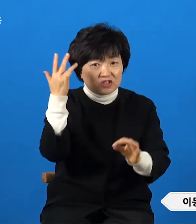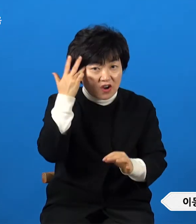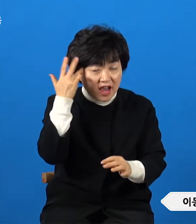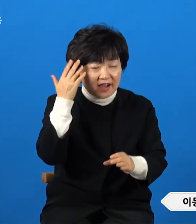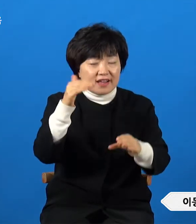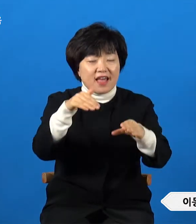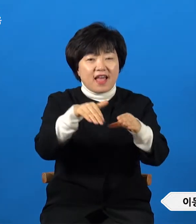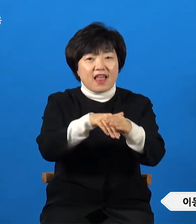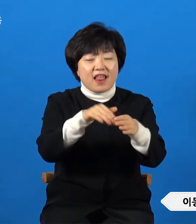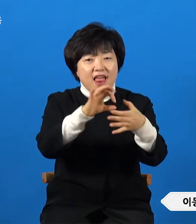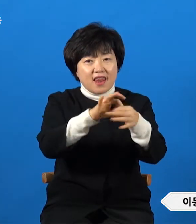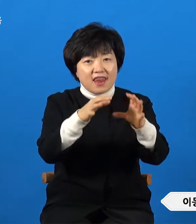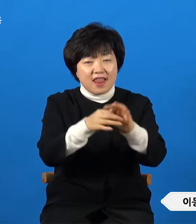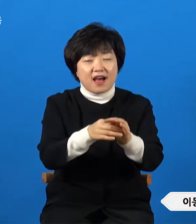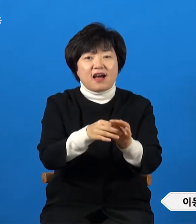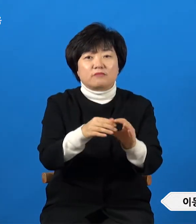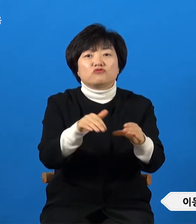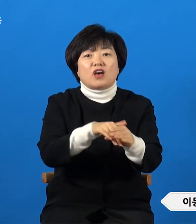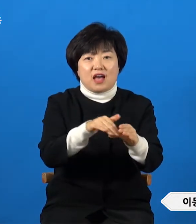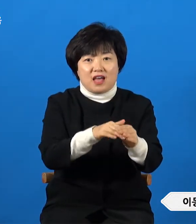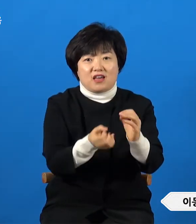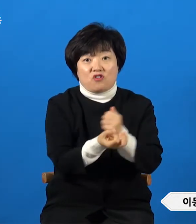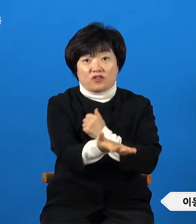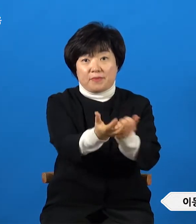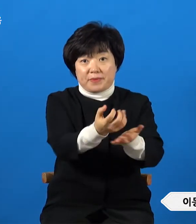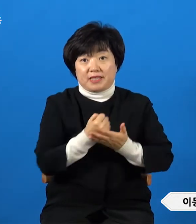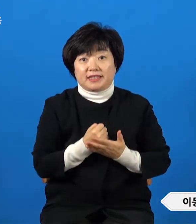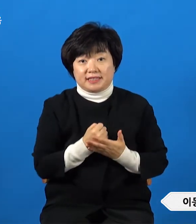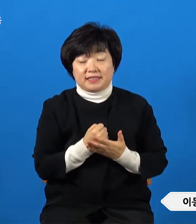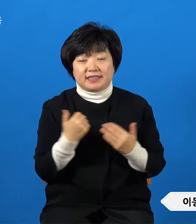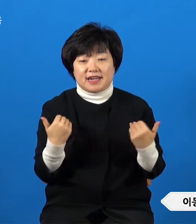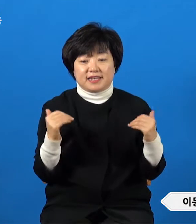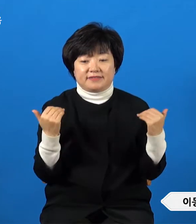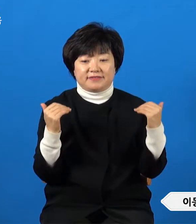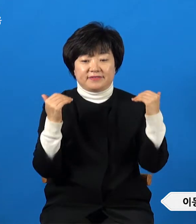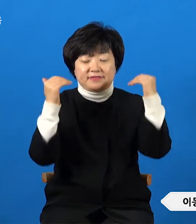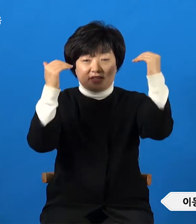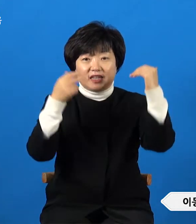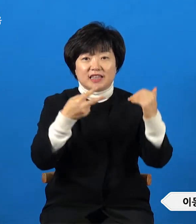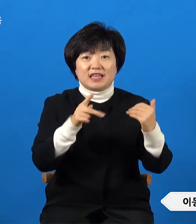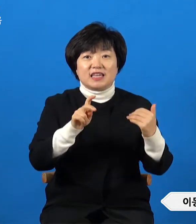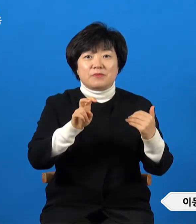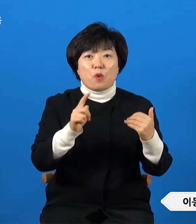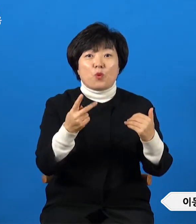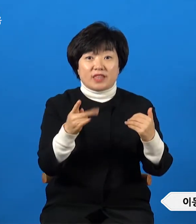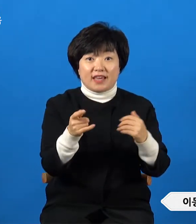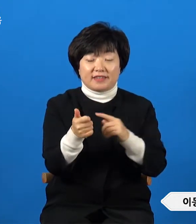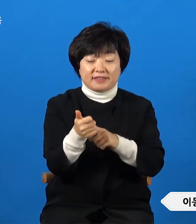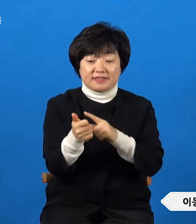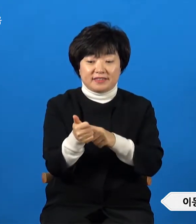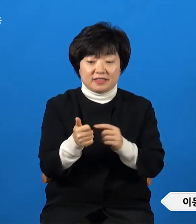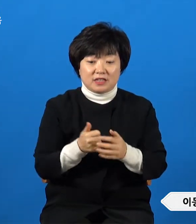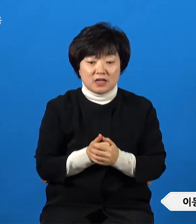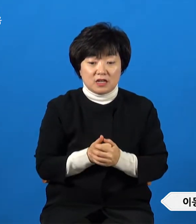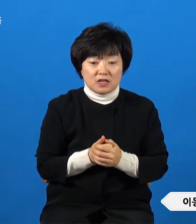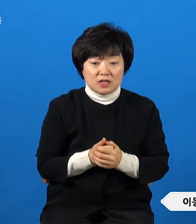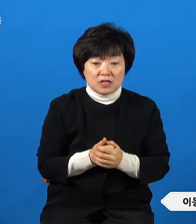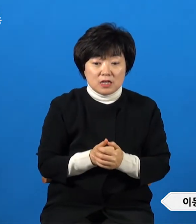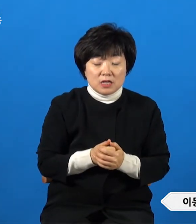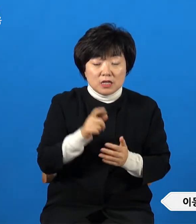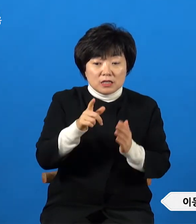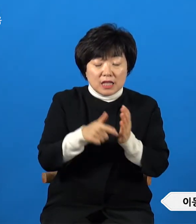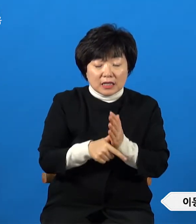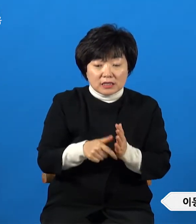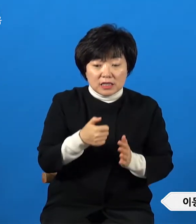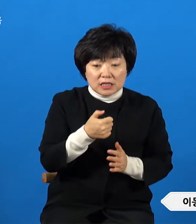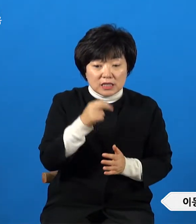문화의 영향을 받고 있었습니다. 자, 바울은 고린도전서 1장 22절에서 그 당시에 고린도와